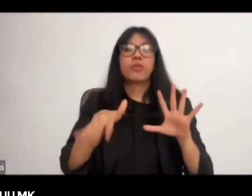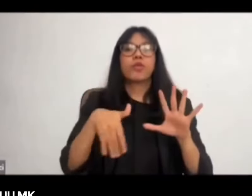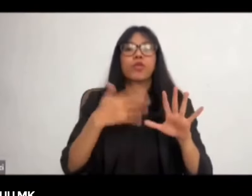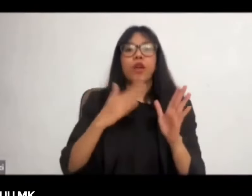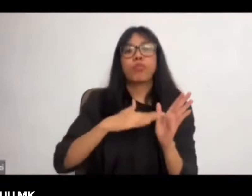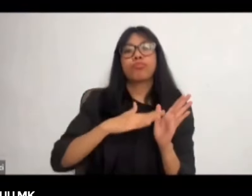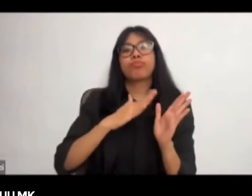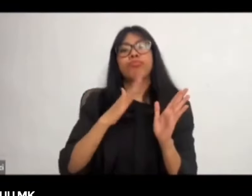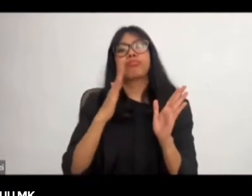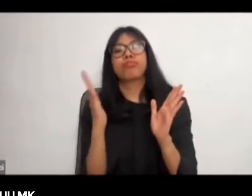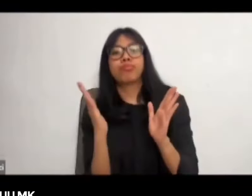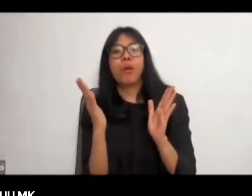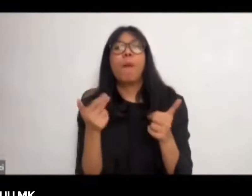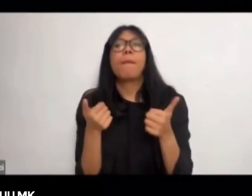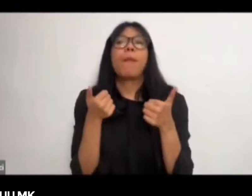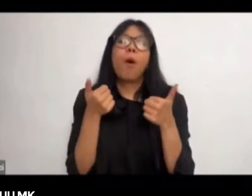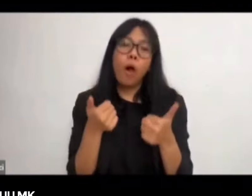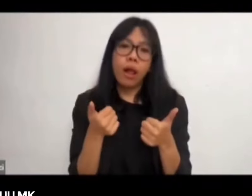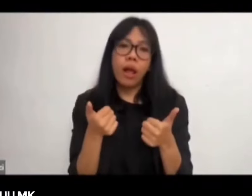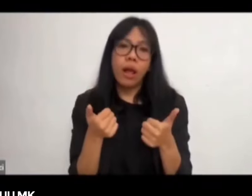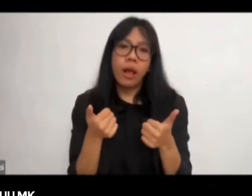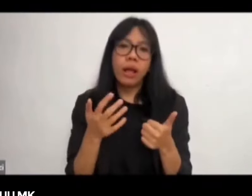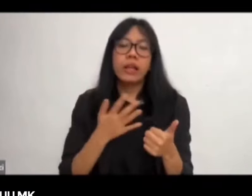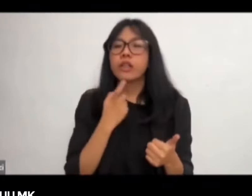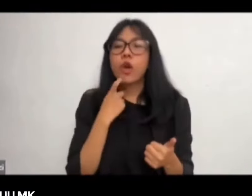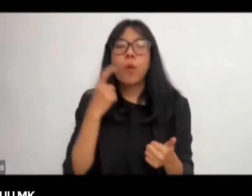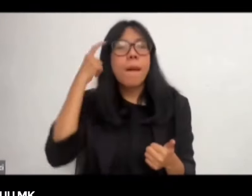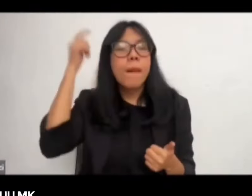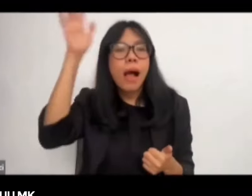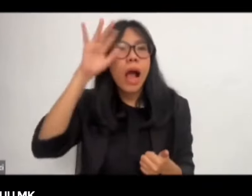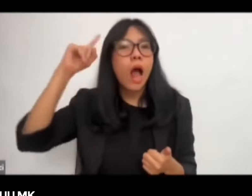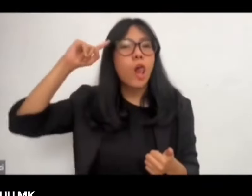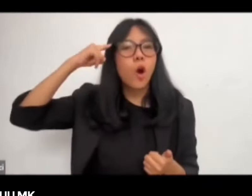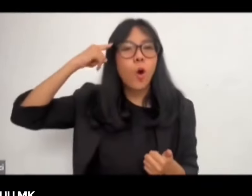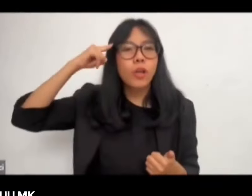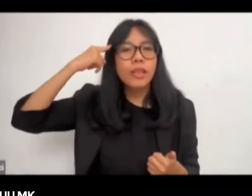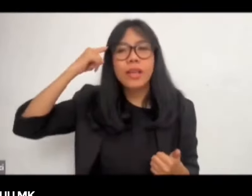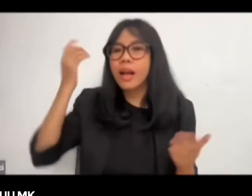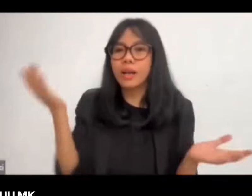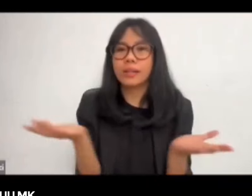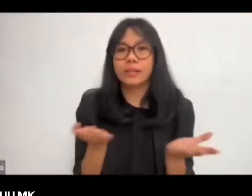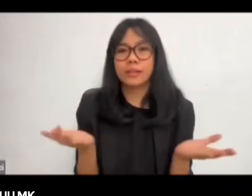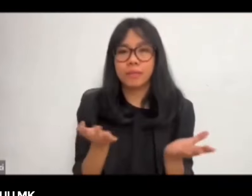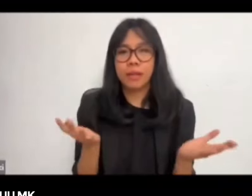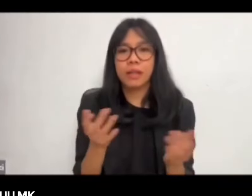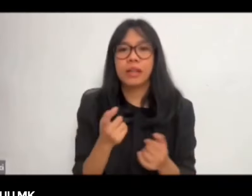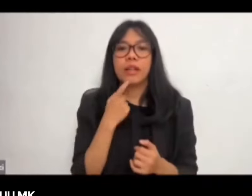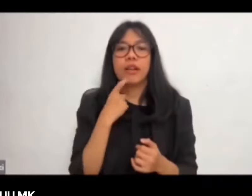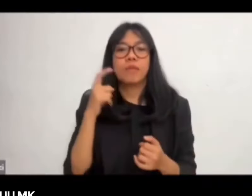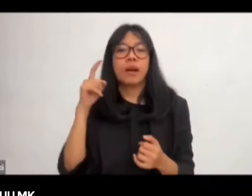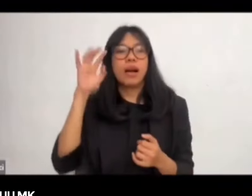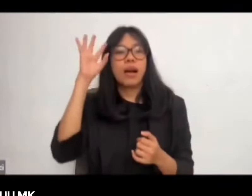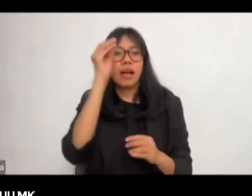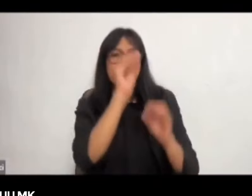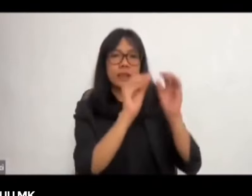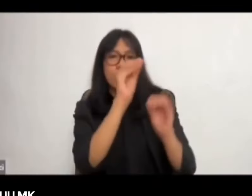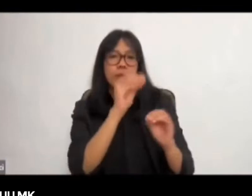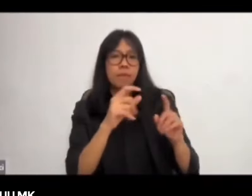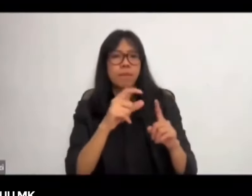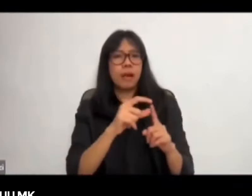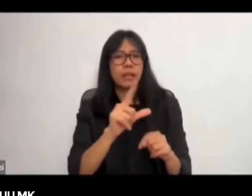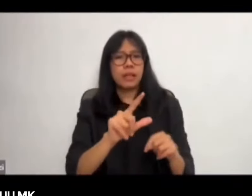dapat konfirmasi. Gimana logikanya coba? Undang-undang ini. Coba rancangan pasal 87